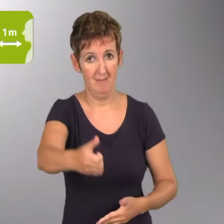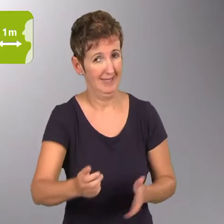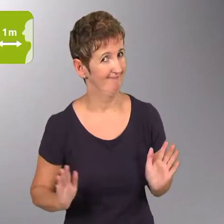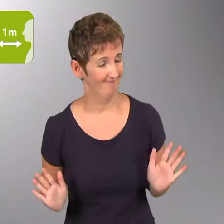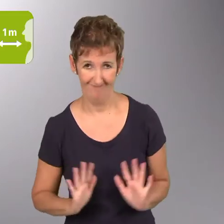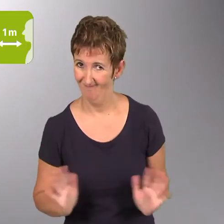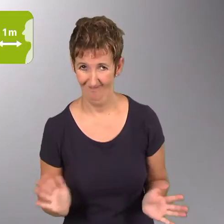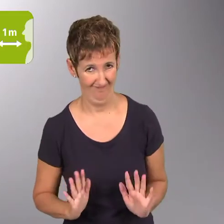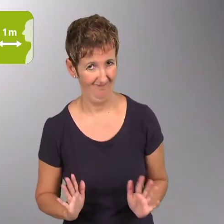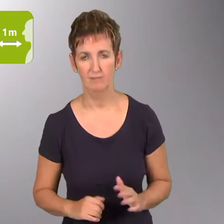Évitez de leur serrer la main.